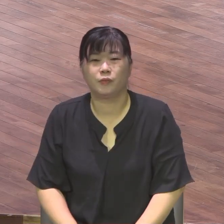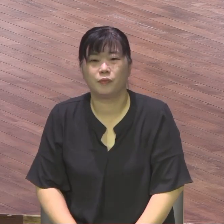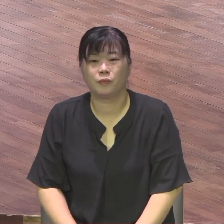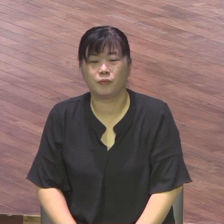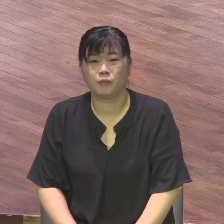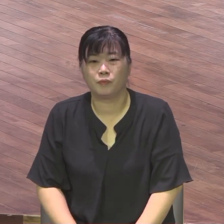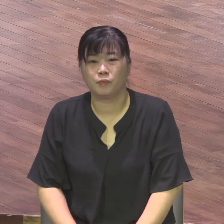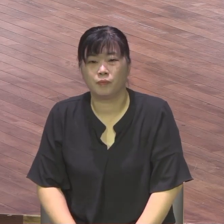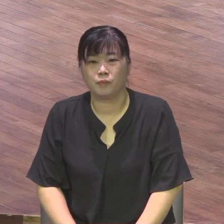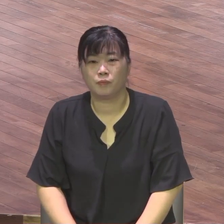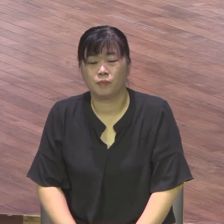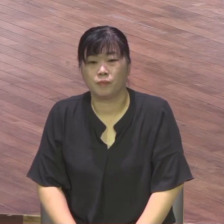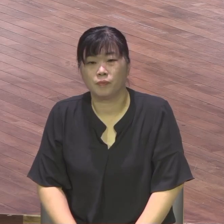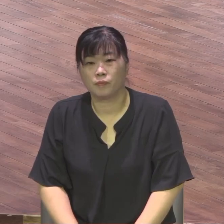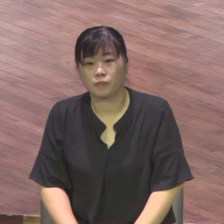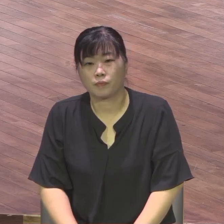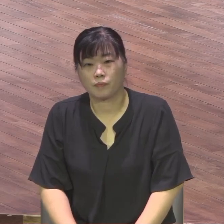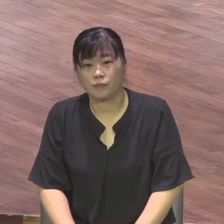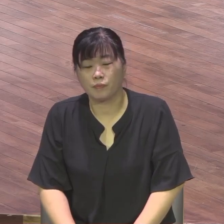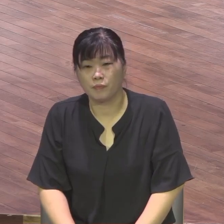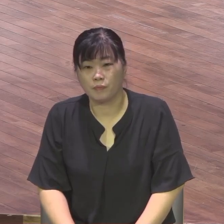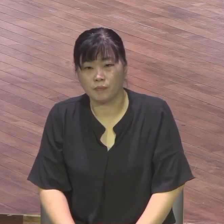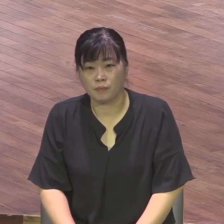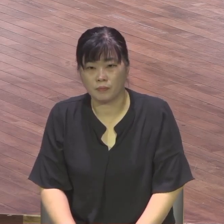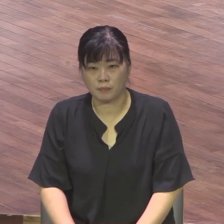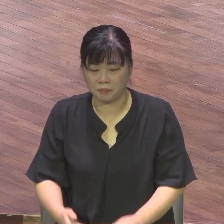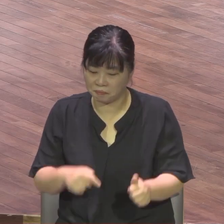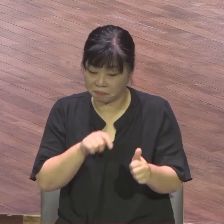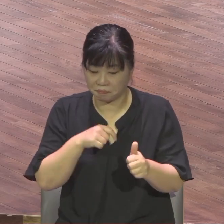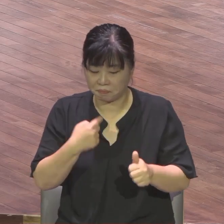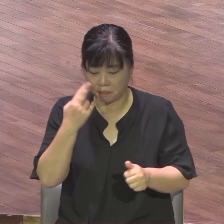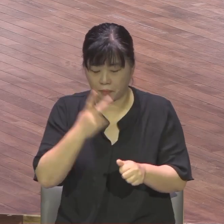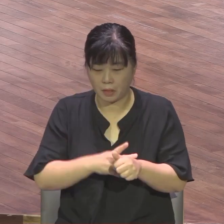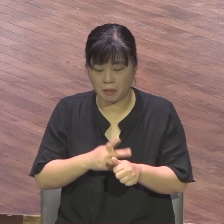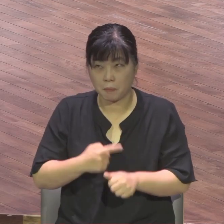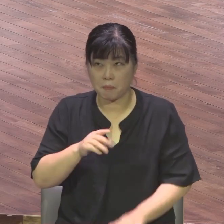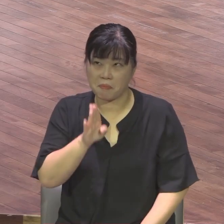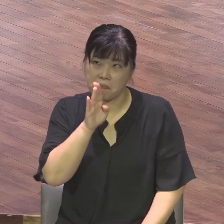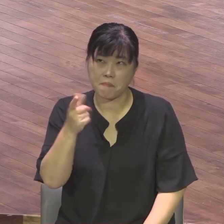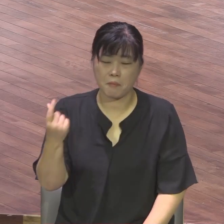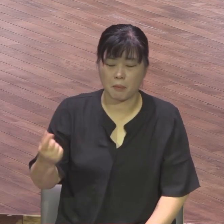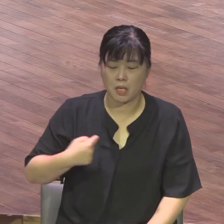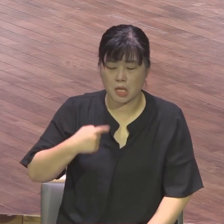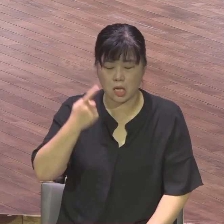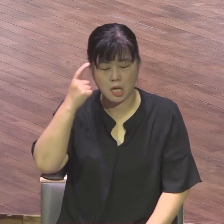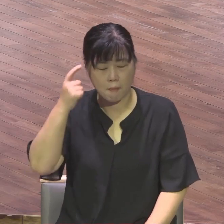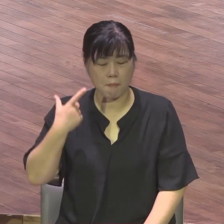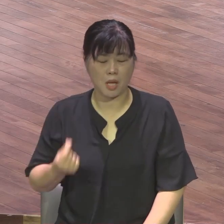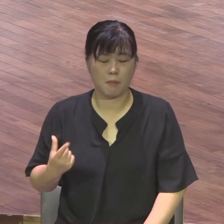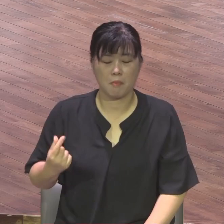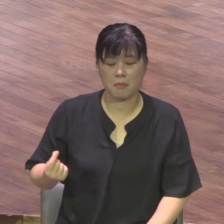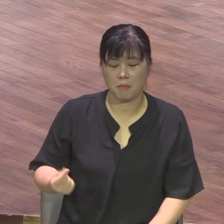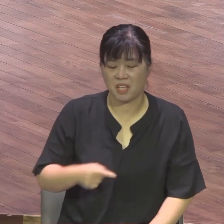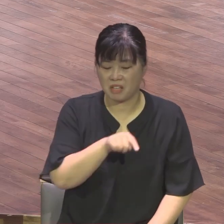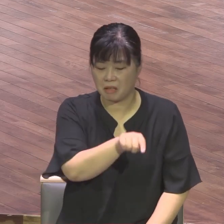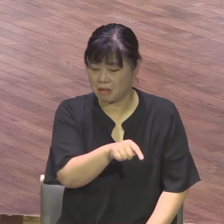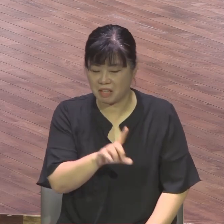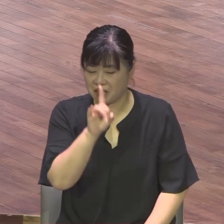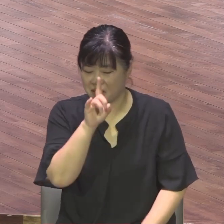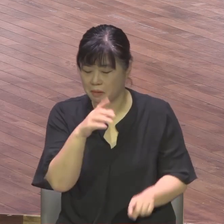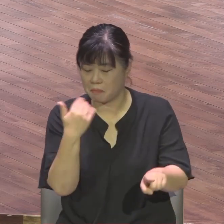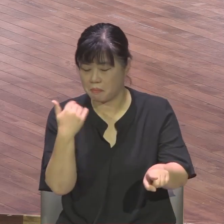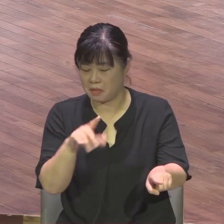다메섹 사건이 사울의 가지고 있던 고정관념 완전히 편견을 깨버리는 시간표였어요.